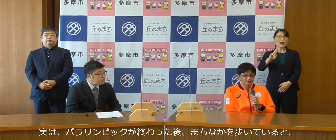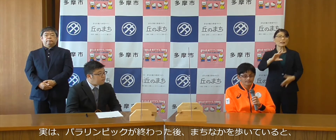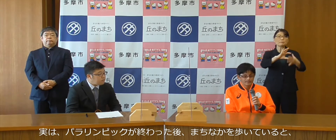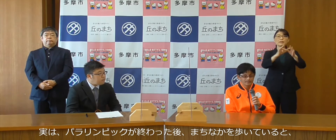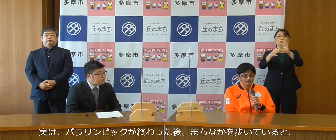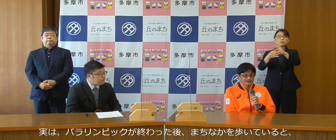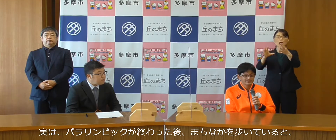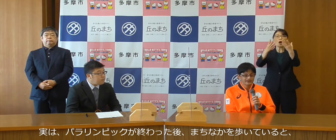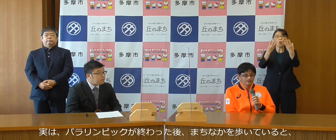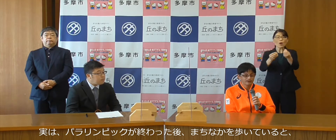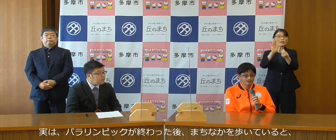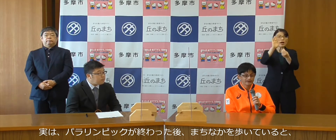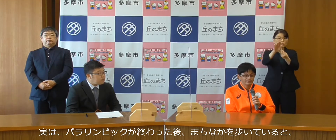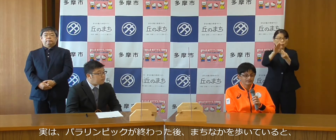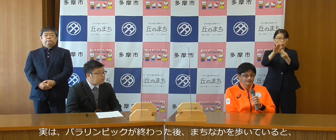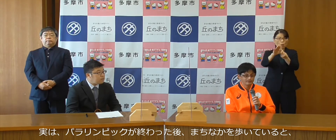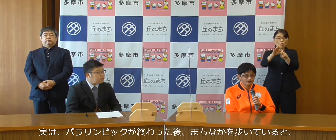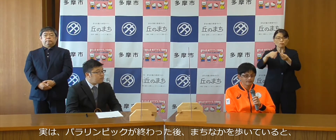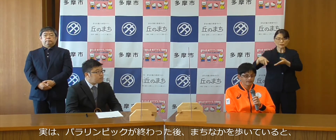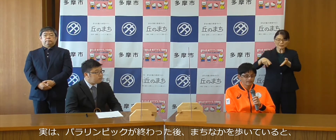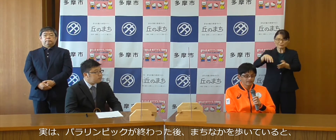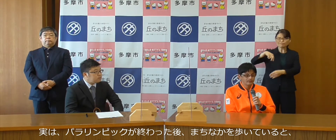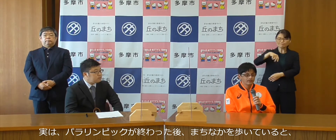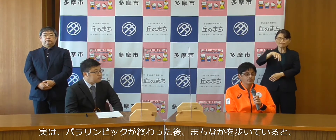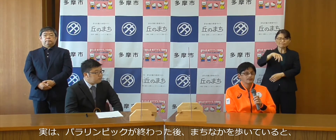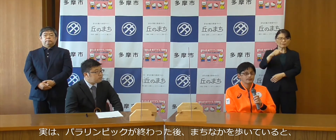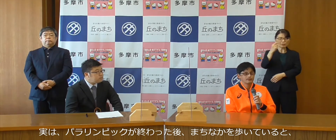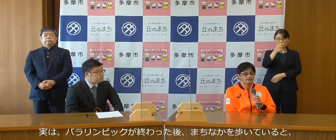った後、街中を歩いていると、